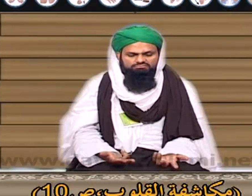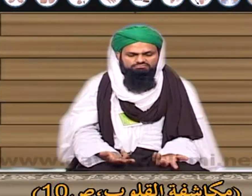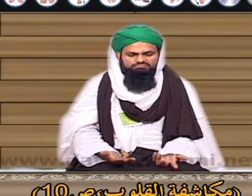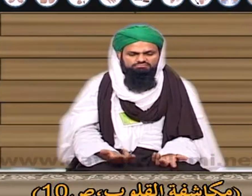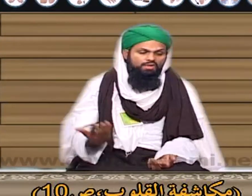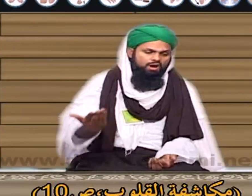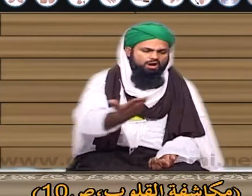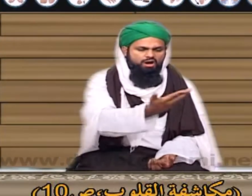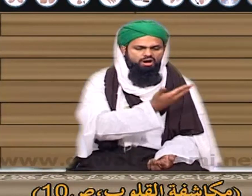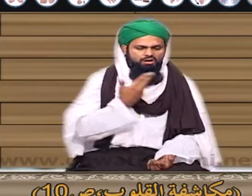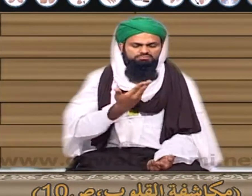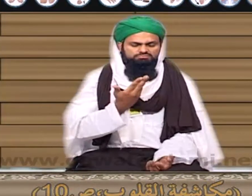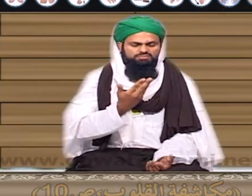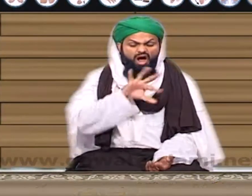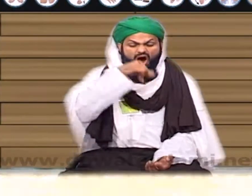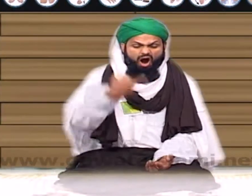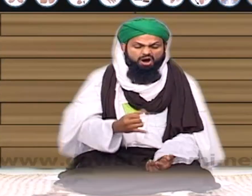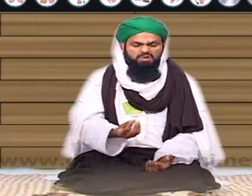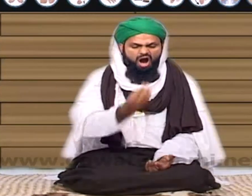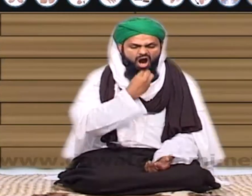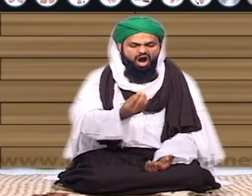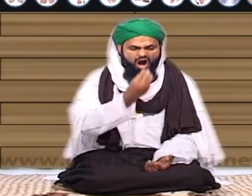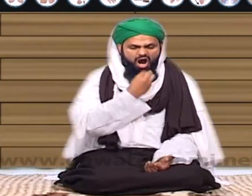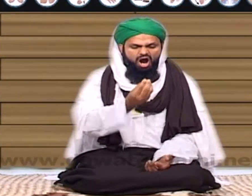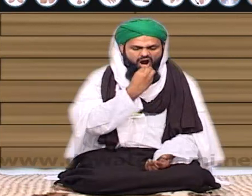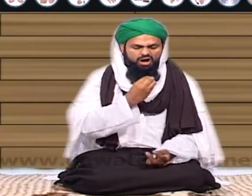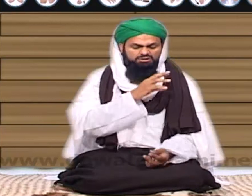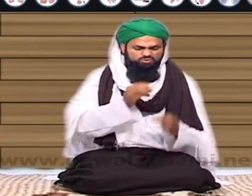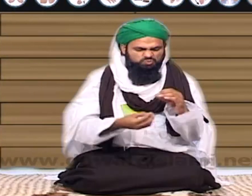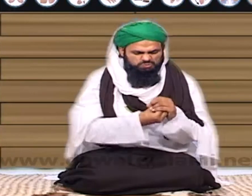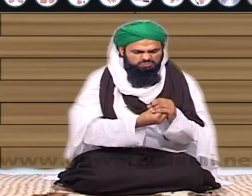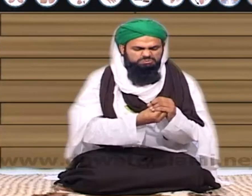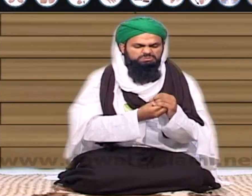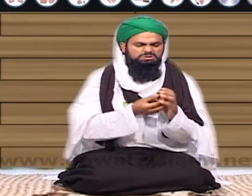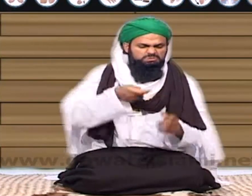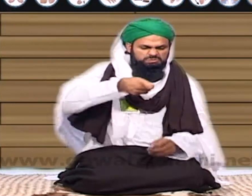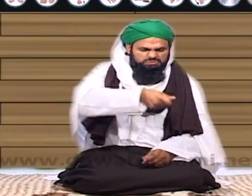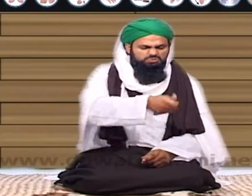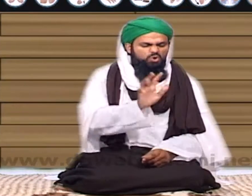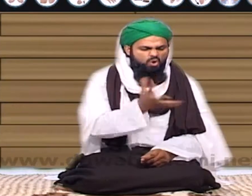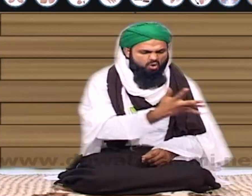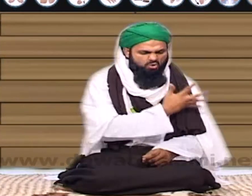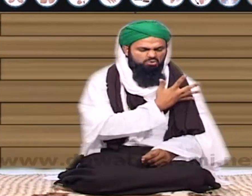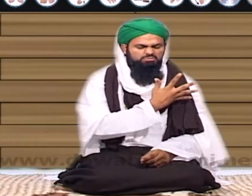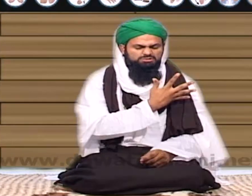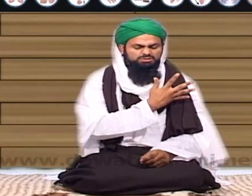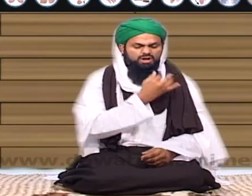من ذالک۔ اور آج بڑا مزہ لے لے کر حرام کھایا جاتا ہے، سود، رشوت، ہر چیز مطلب دیکھ